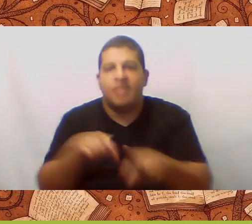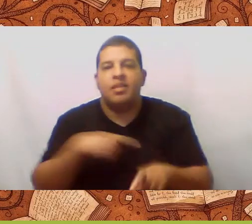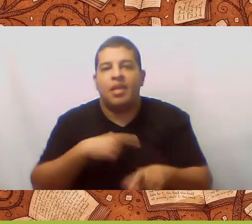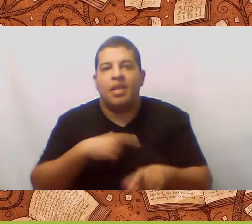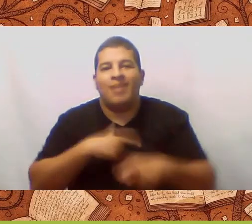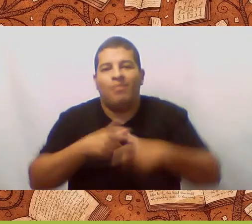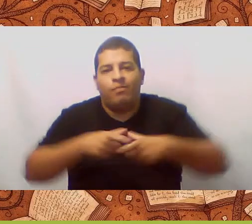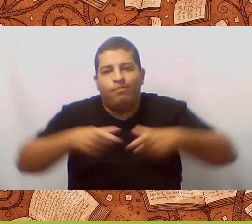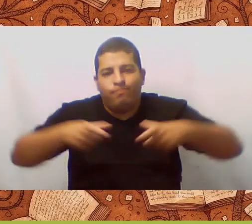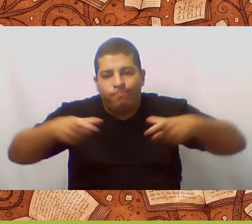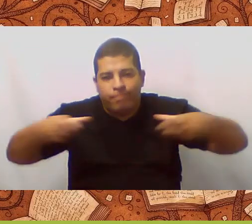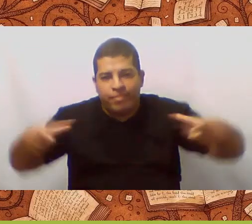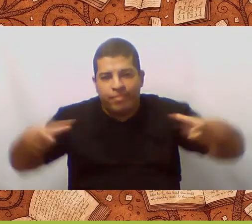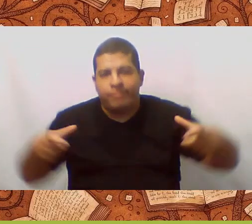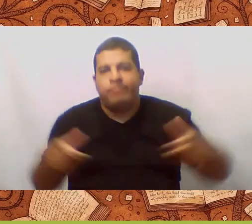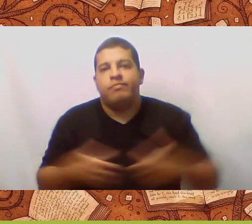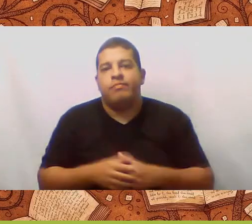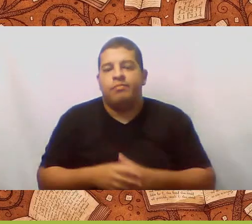nossa tradição